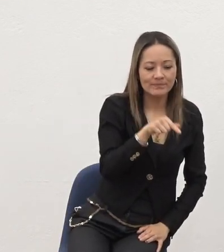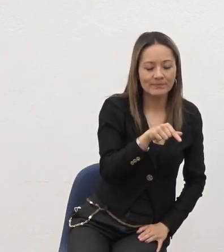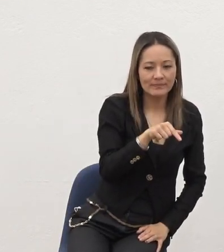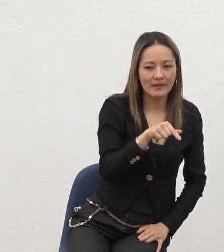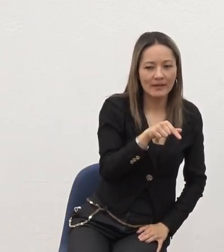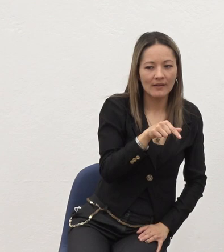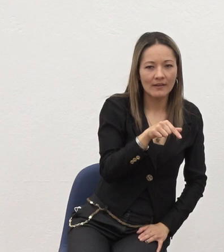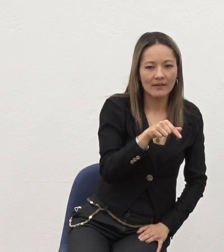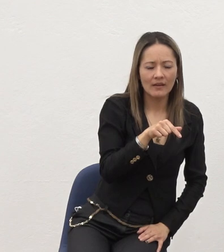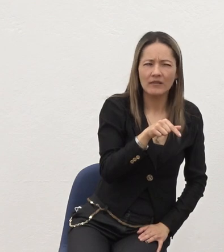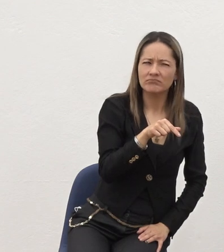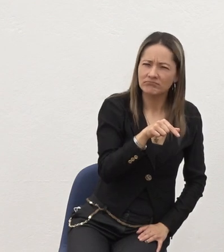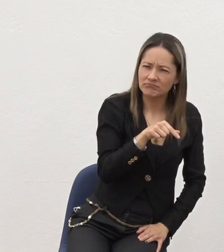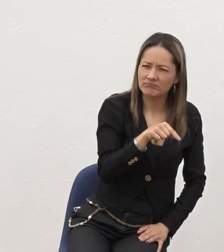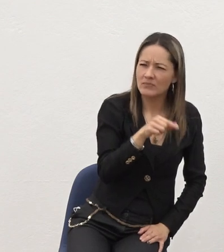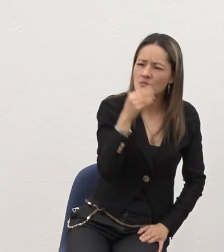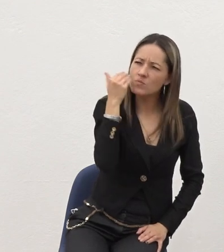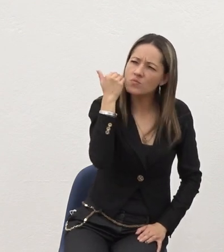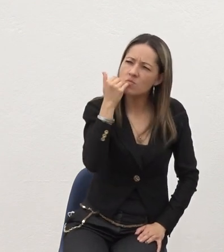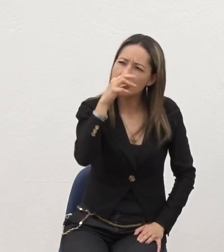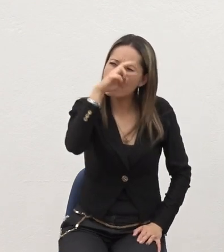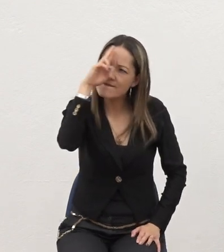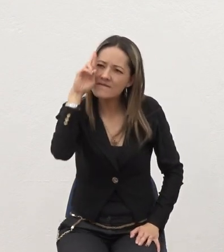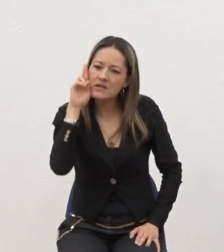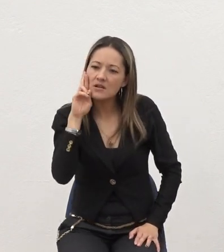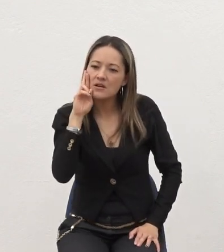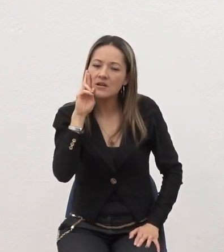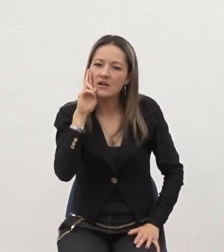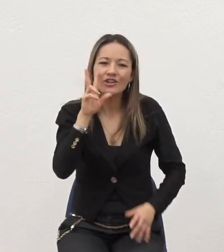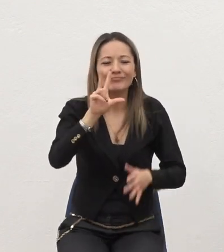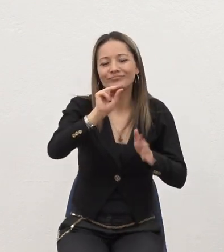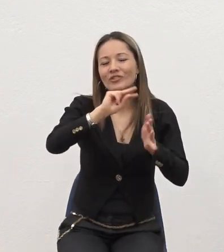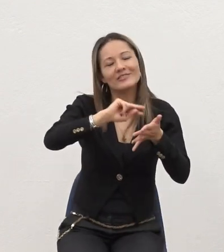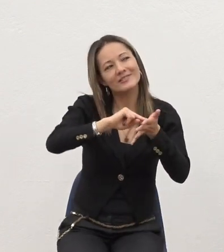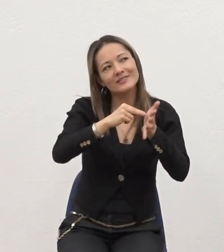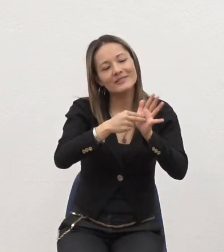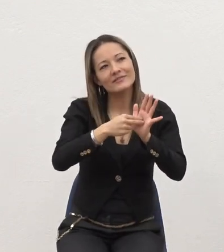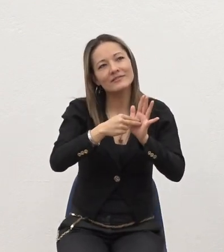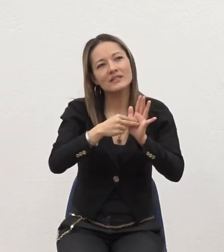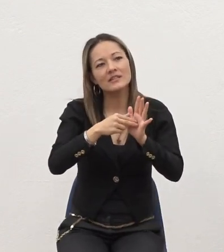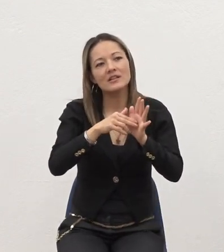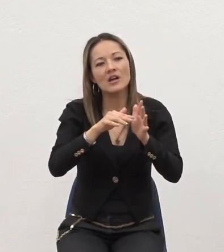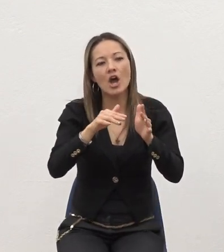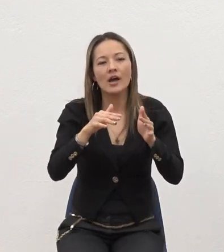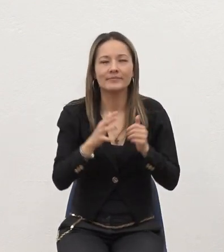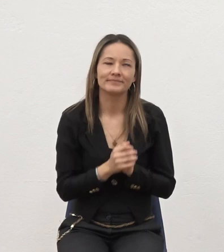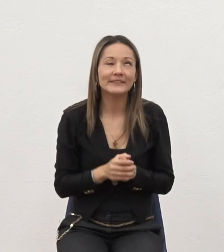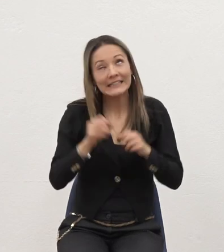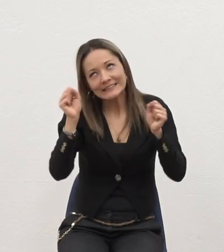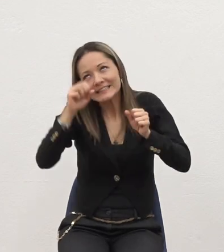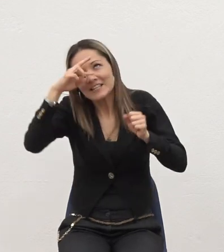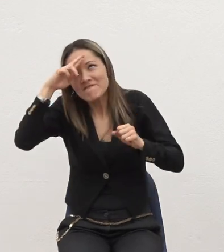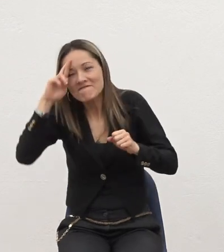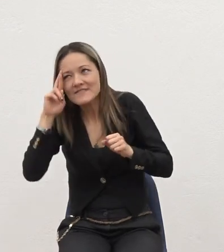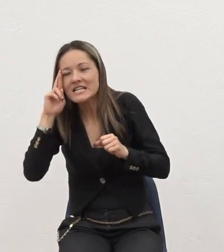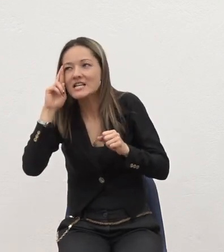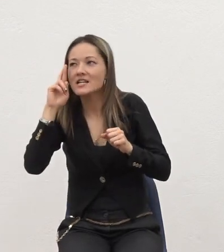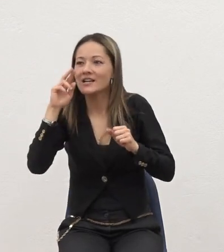Cuando se Refiere acá A la Virgen No está Hablando Como al Estado De Virginidad O sea Pues obvio Si al Estado De la Virginidad De una Mujer